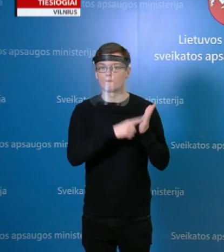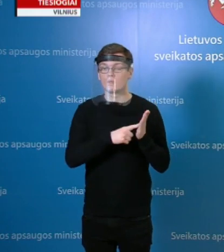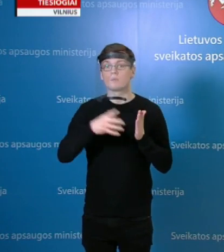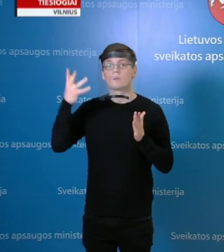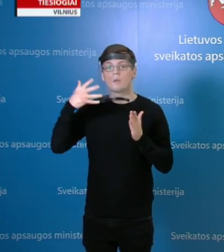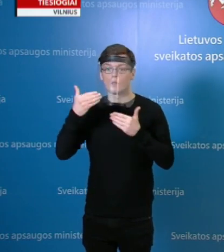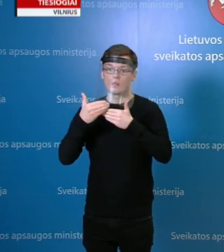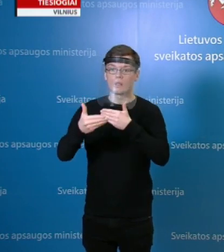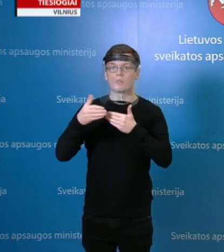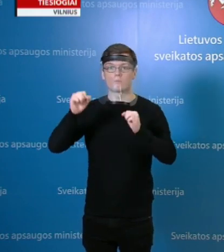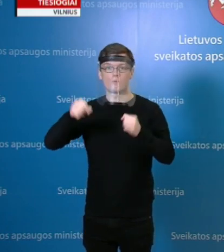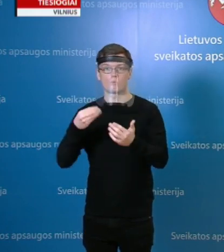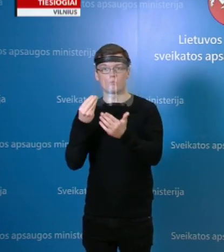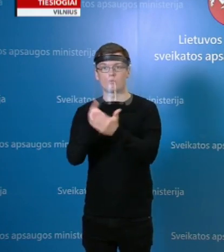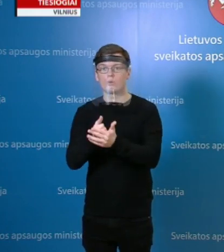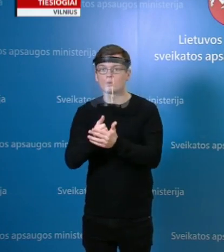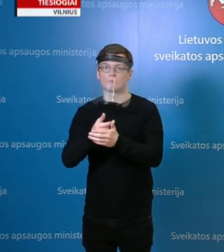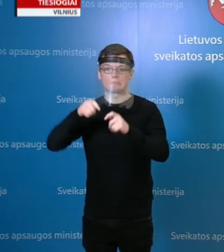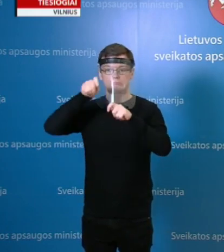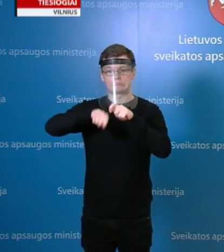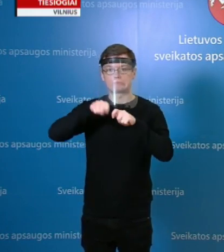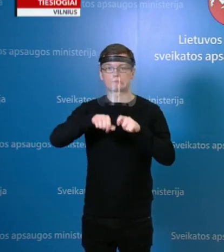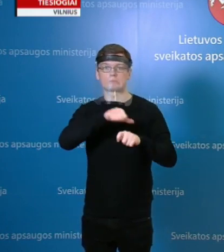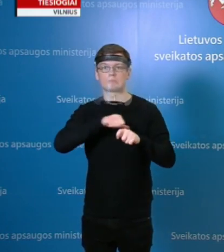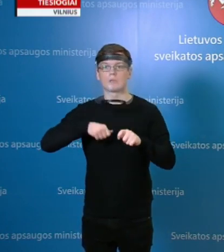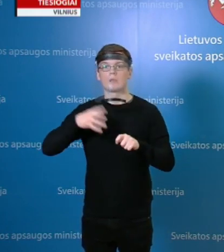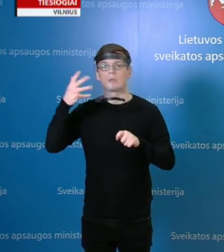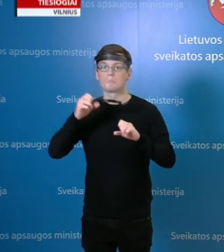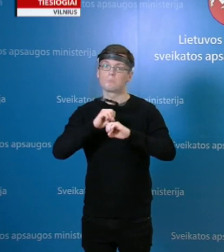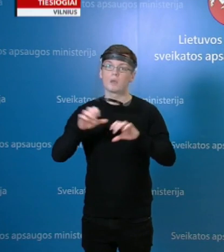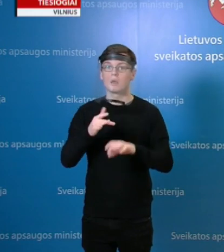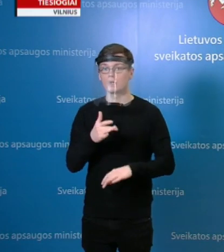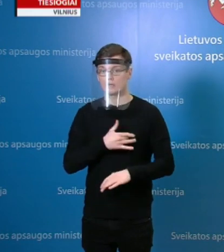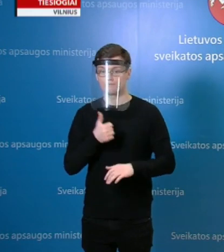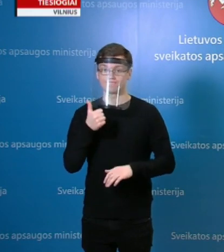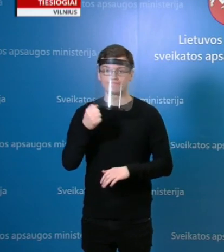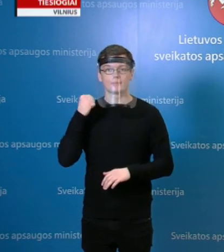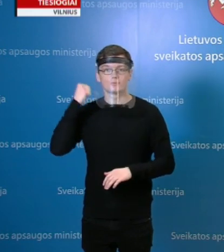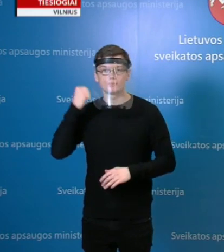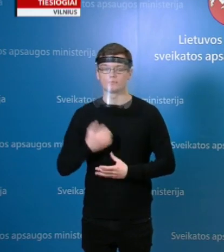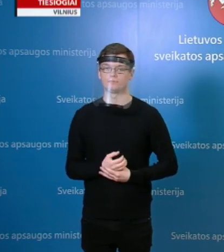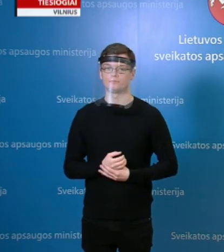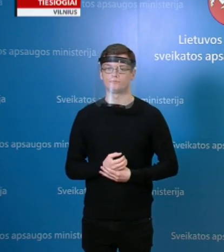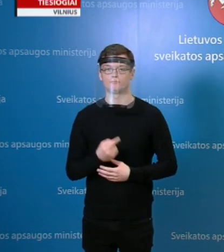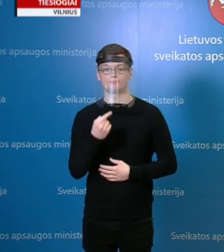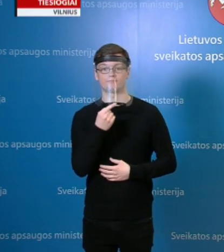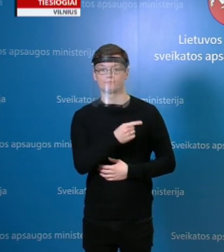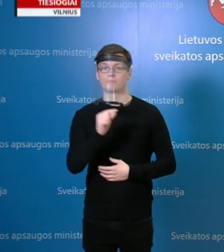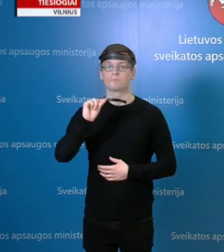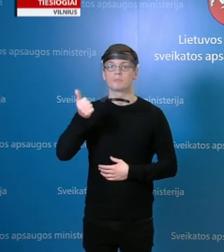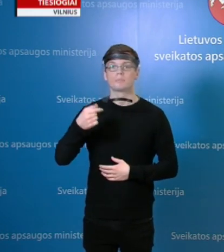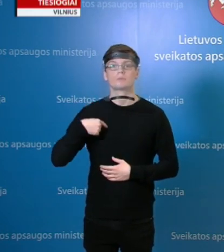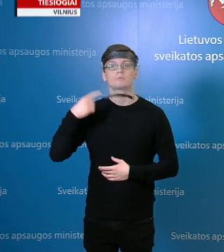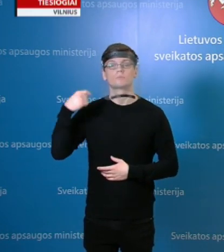juos, kada ir tiesiog paaiškinkit, ačiū. Tai pirmiausia, ką aš noriu akcentuoti,